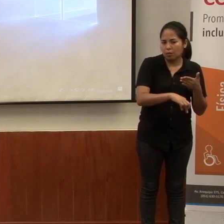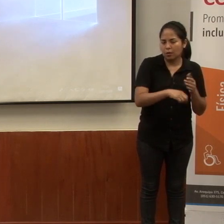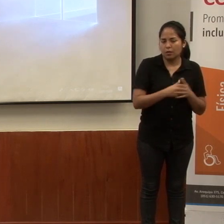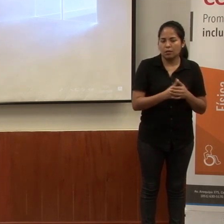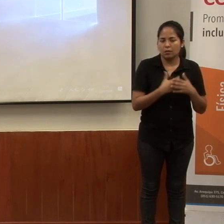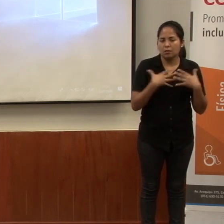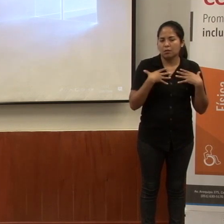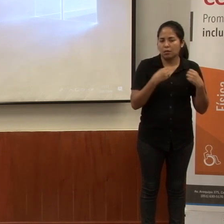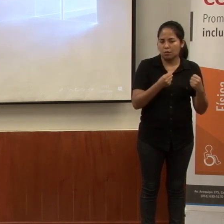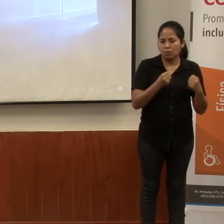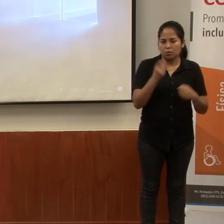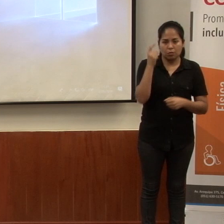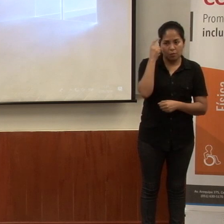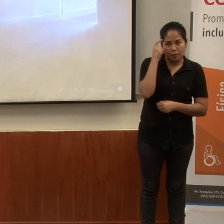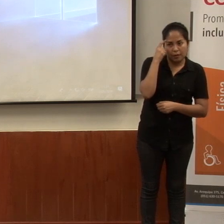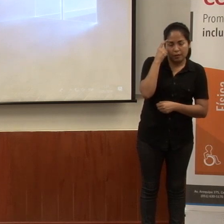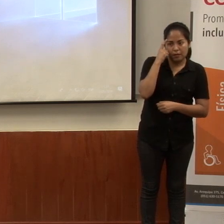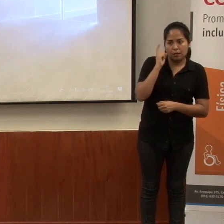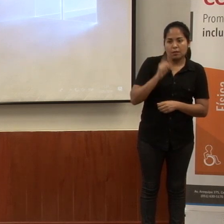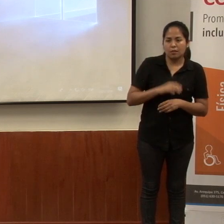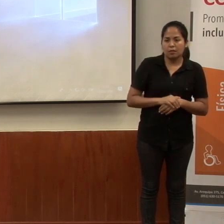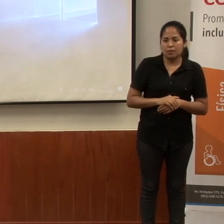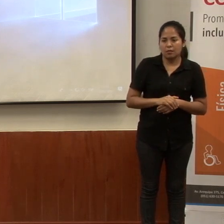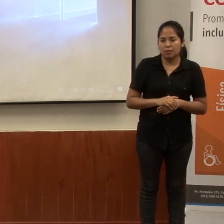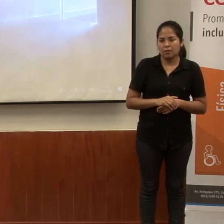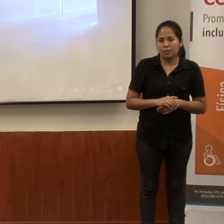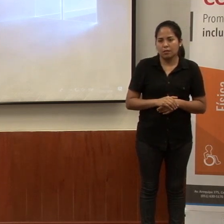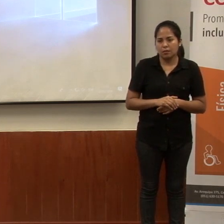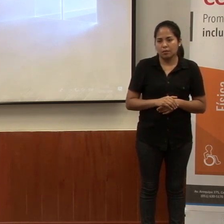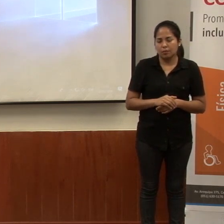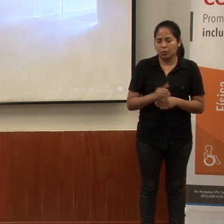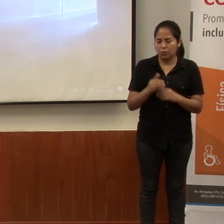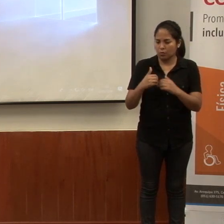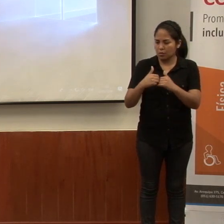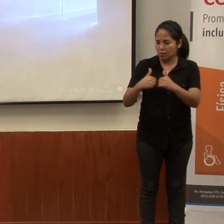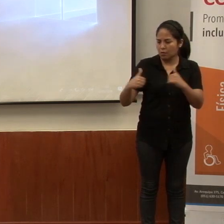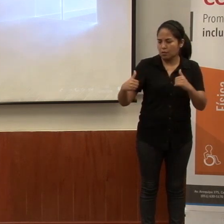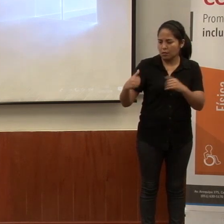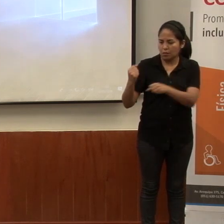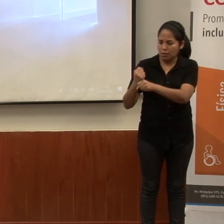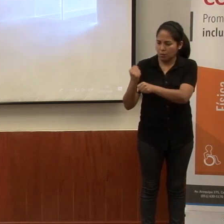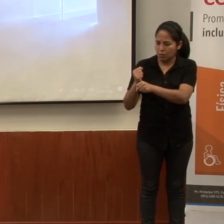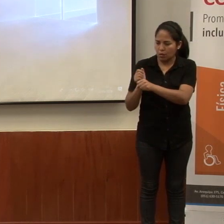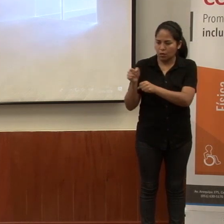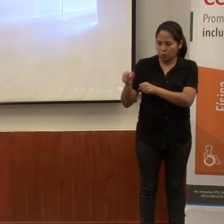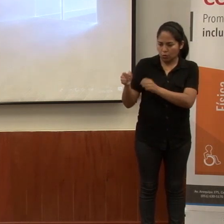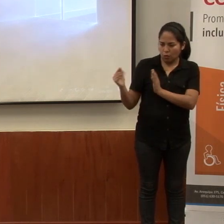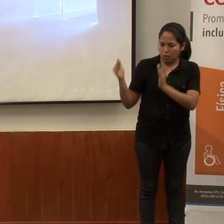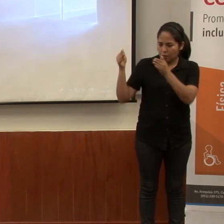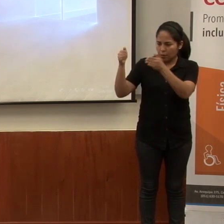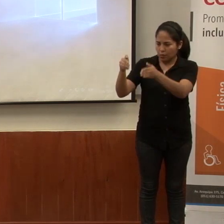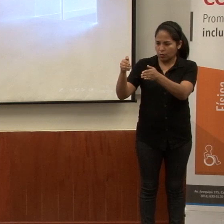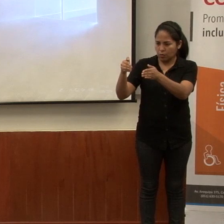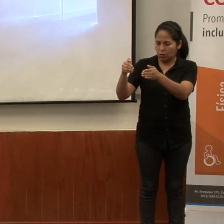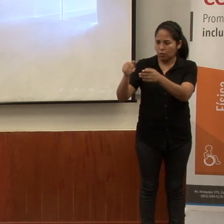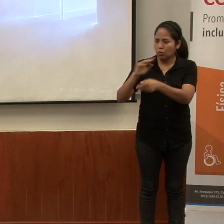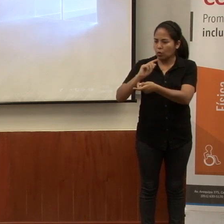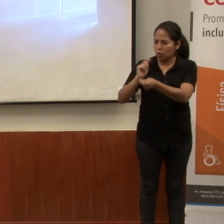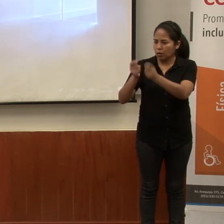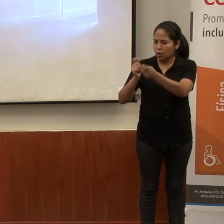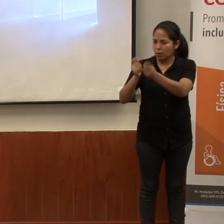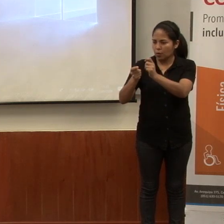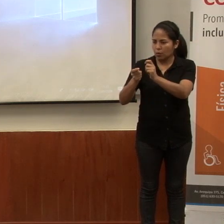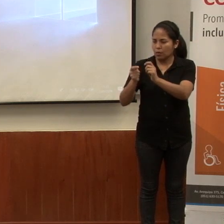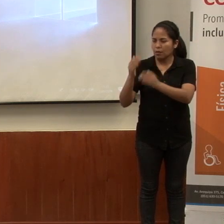mental, ¿no? Porque nos hemos dividido la tarea. Tú vas a ver prevención, recuperación y rehabilitación de